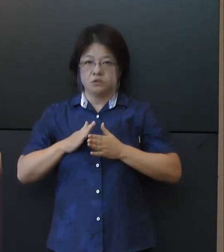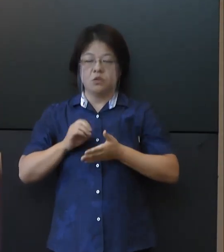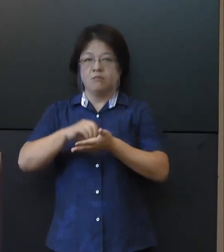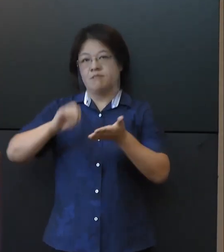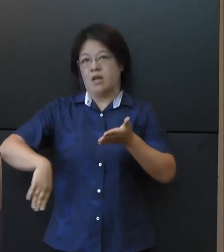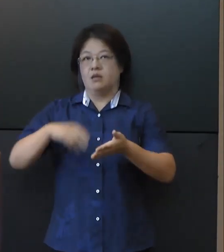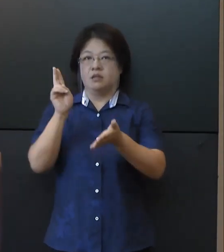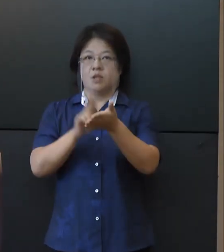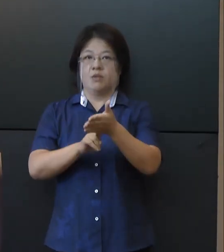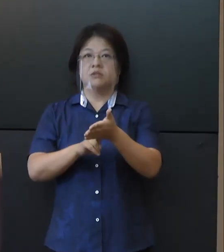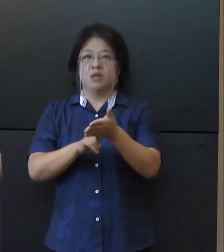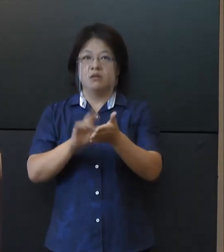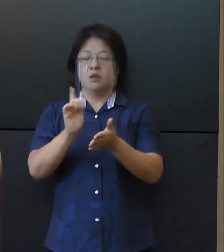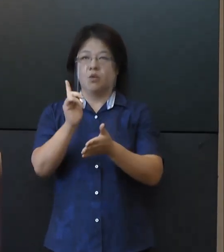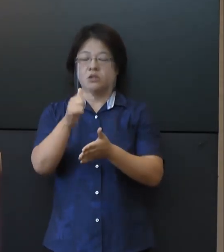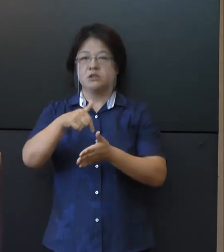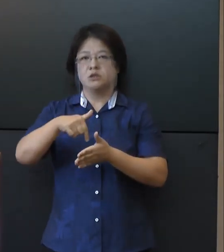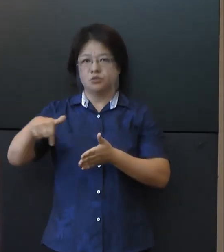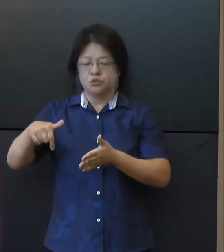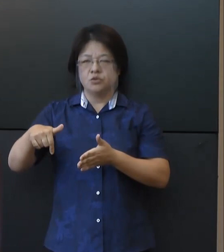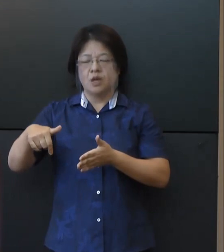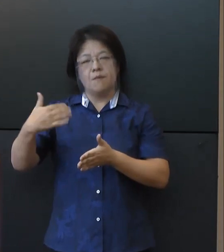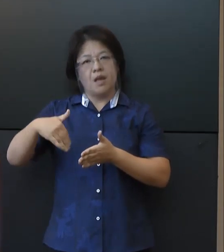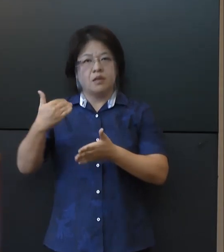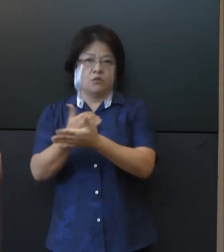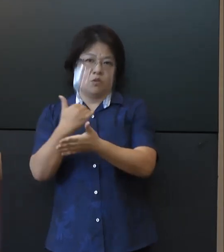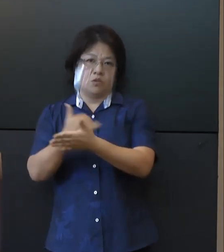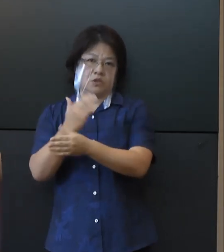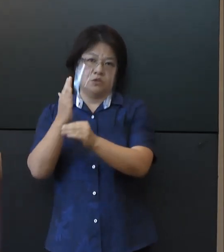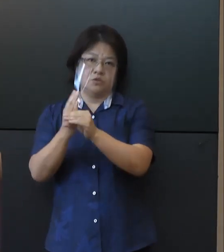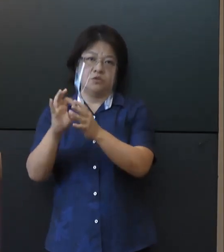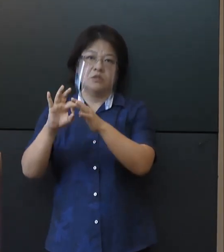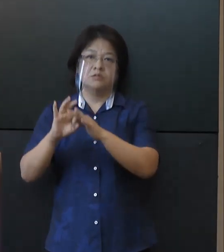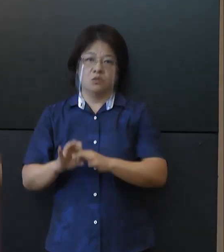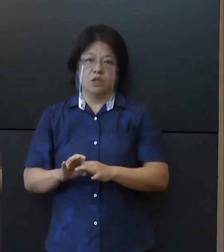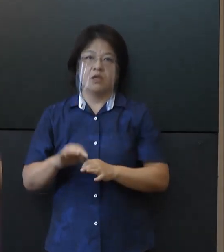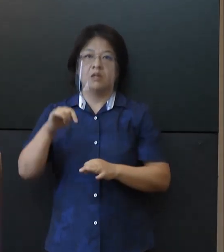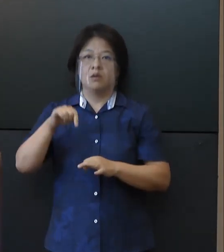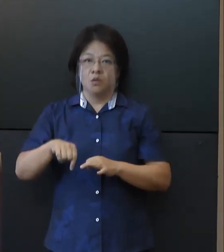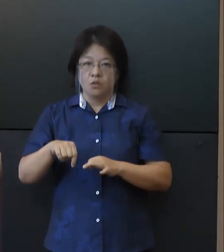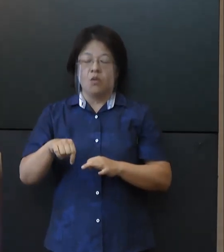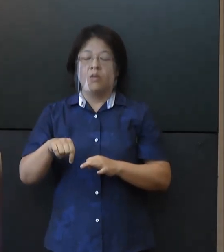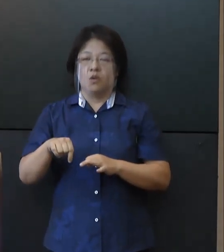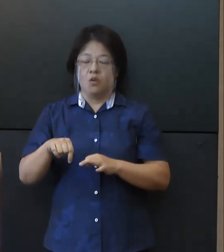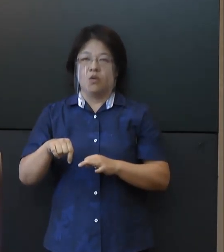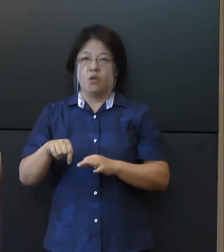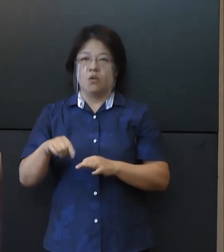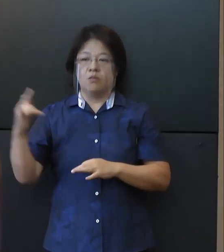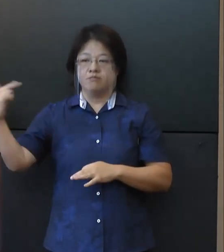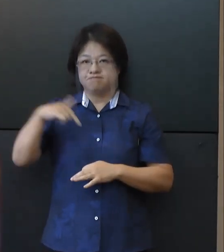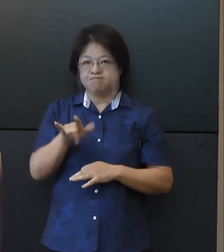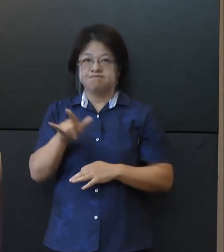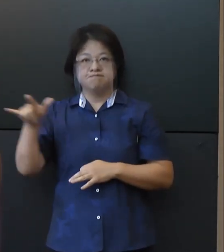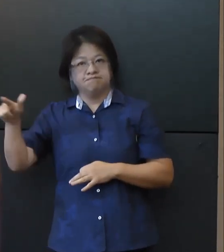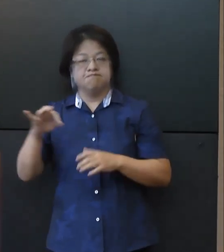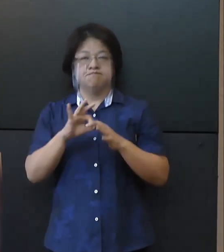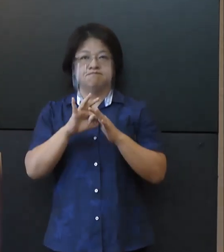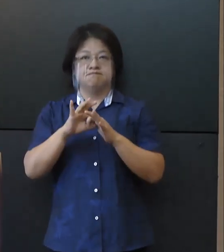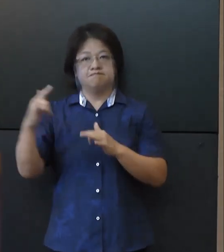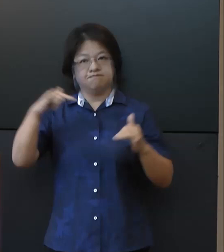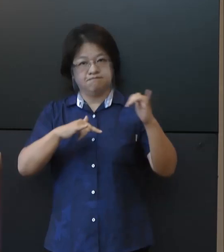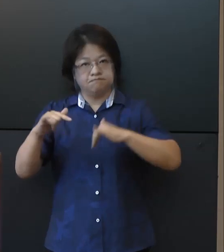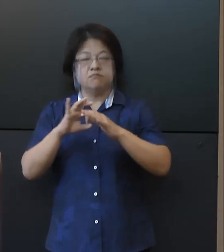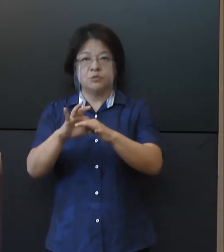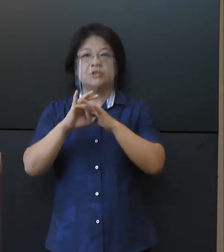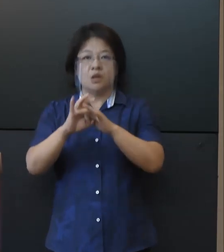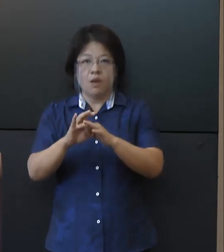部地域では新規感染者の発生が続いている状況を踏まえて、当該地域との往来については必要